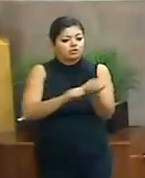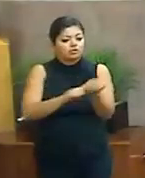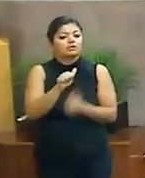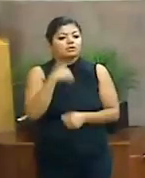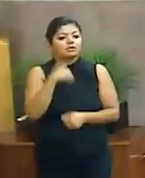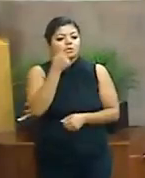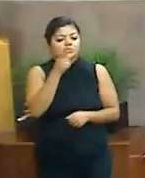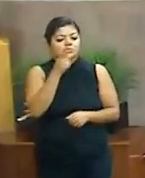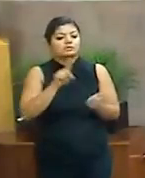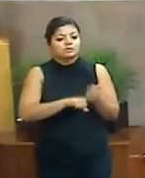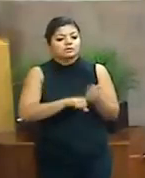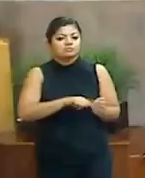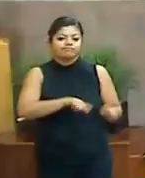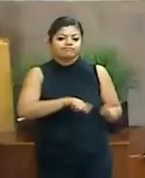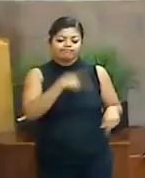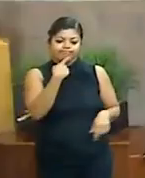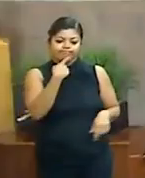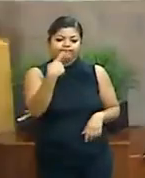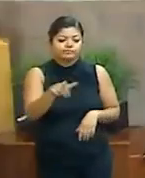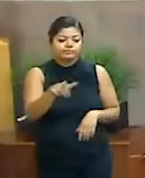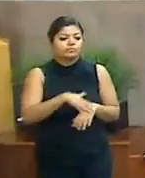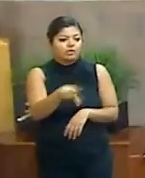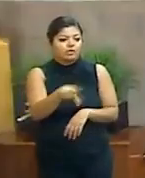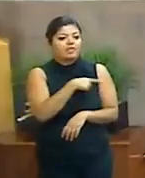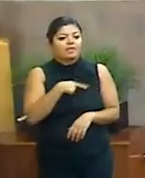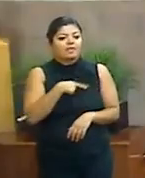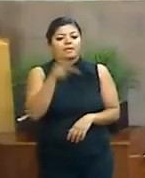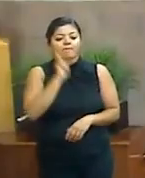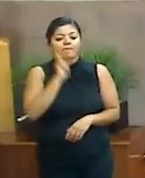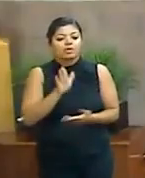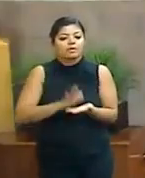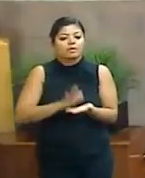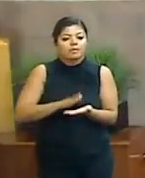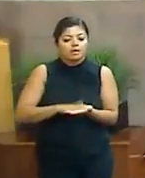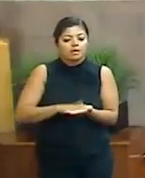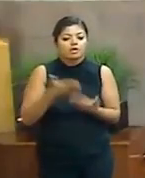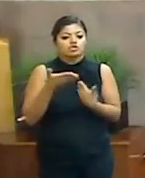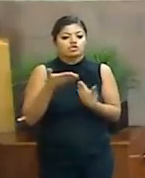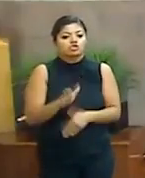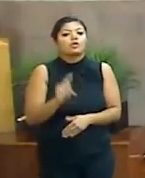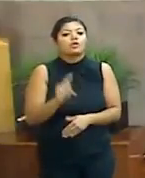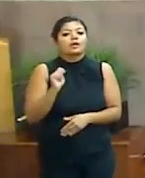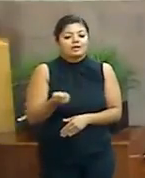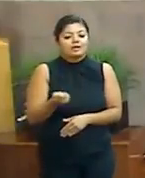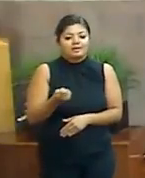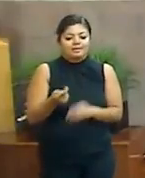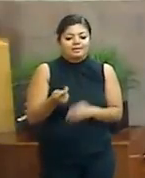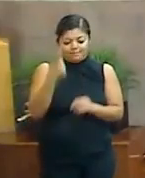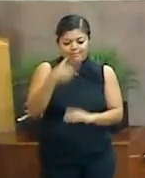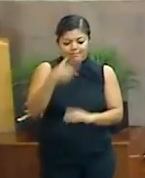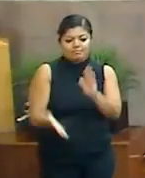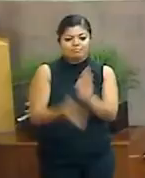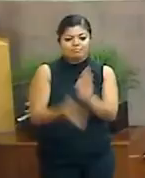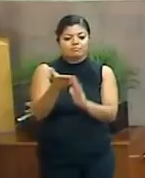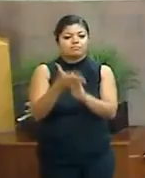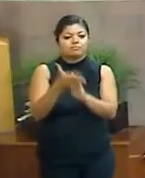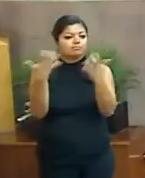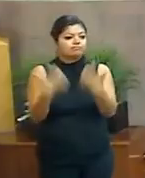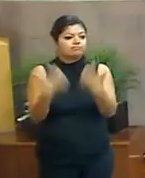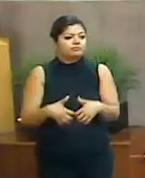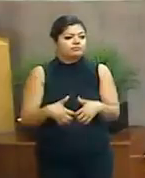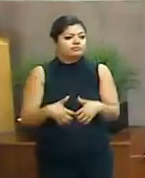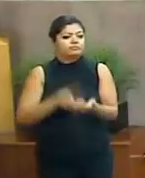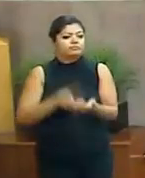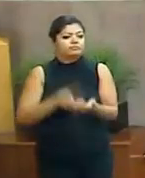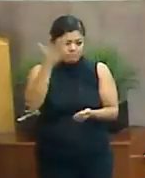tenedora inmobiliaria sobre la base de factibilidad y sús y sustentabilidad técnica para construir y operar una empresa con base en el